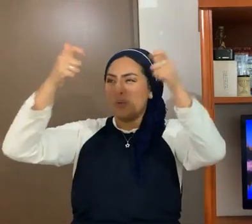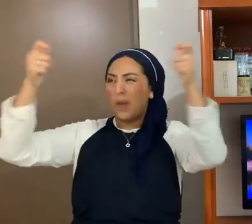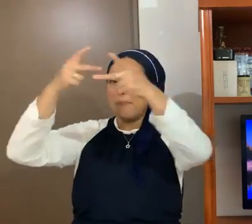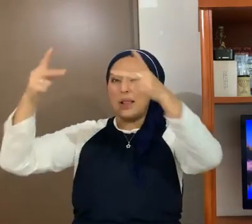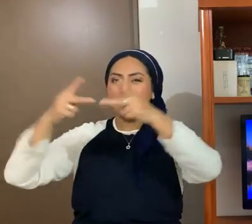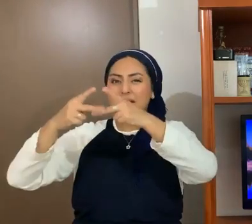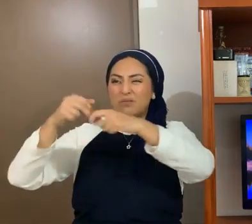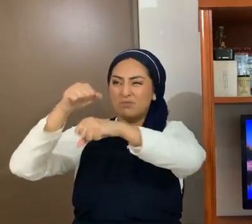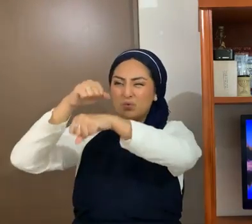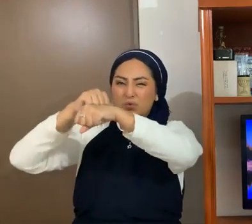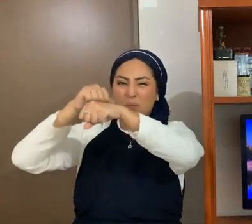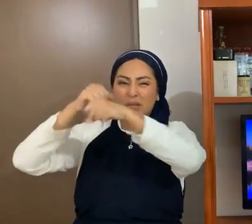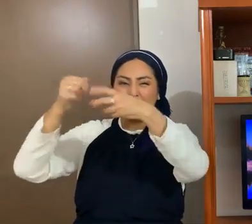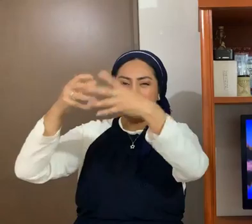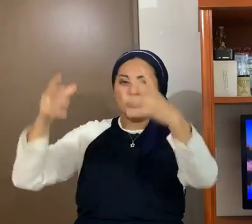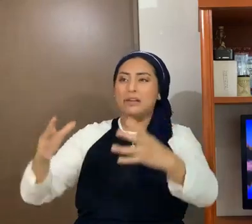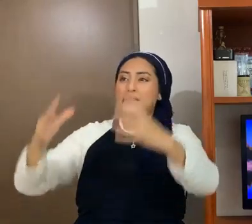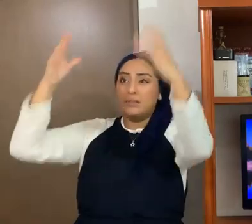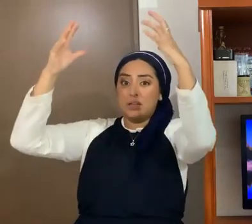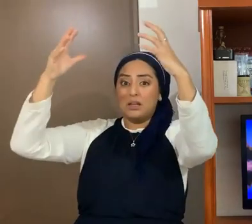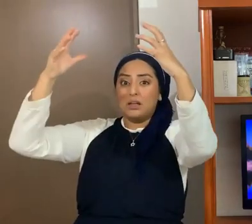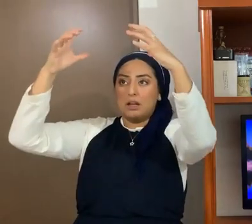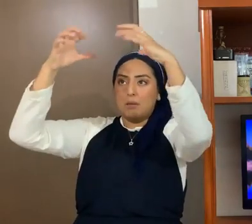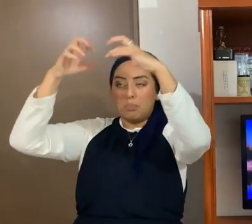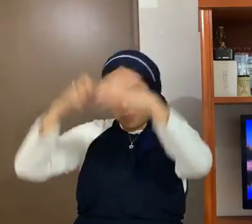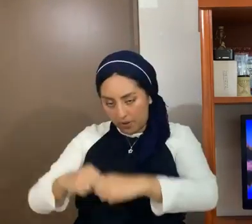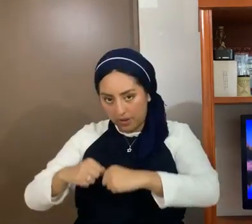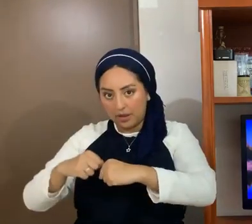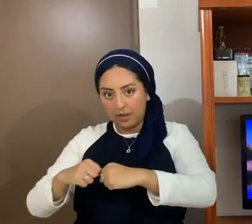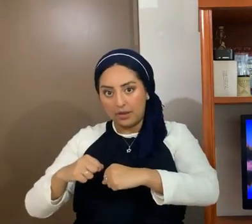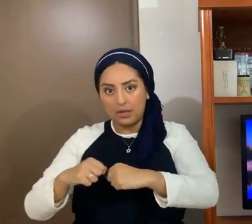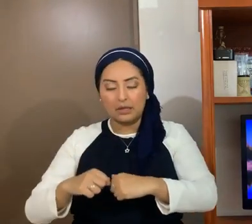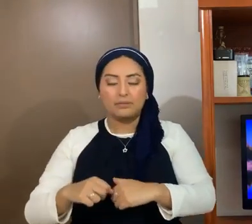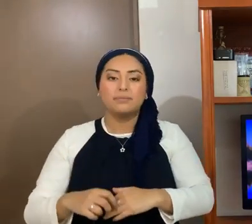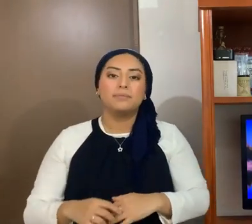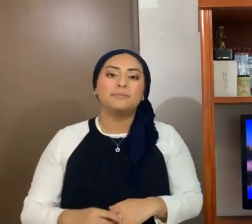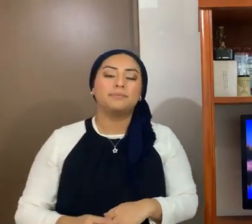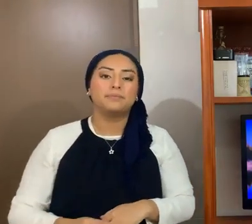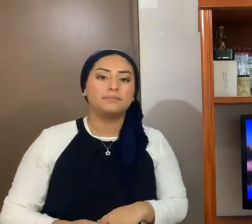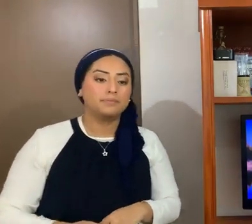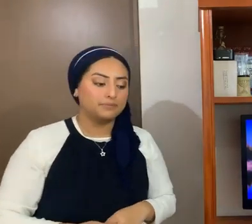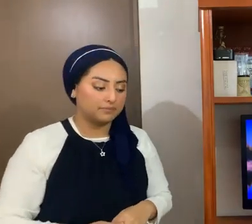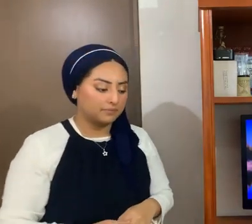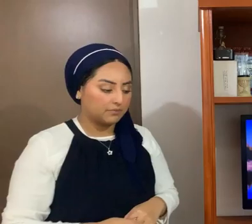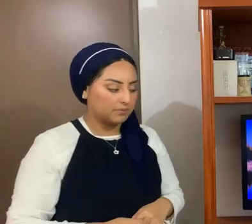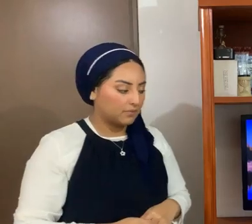como son tan duras, esas columnas no resisten el movimiento.